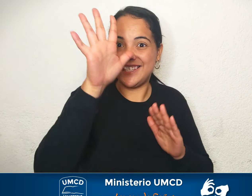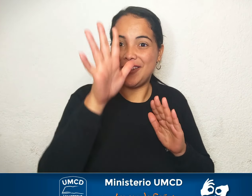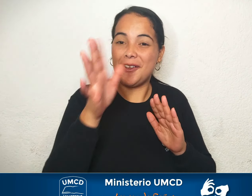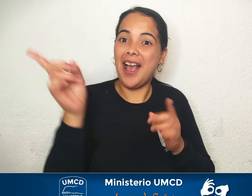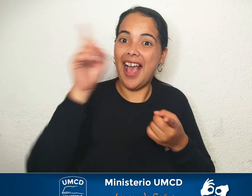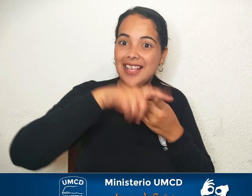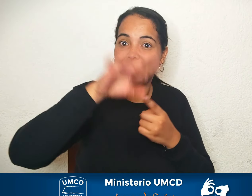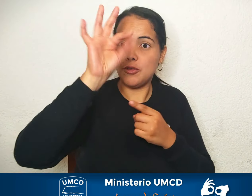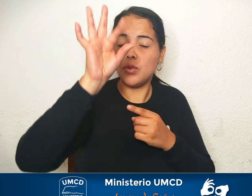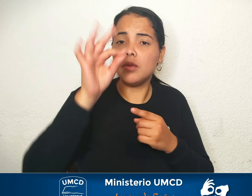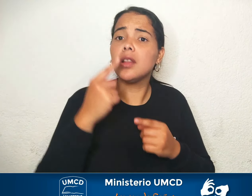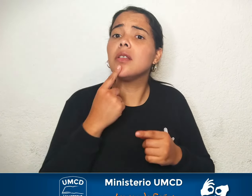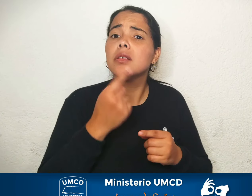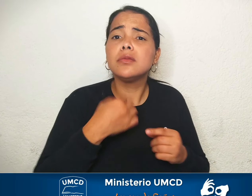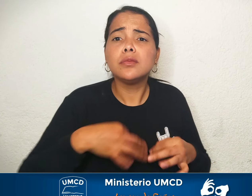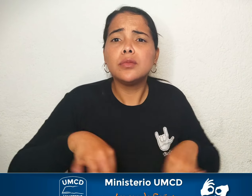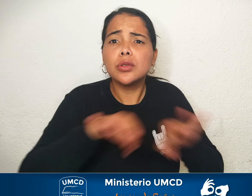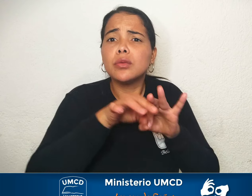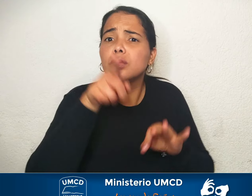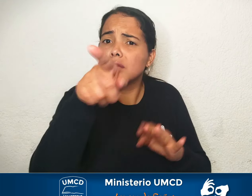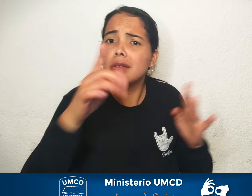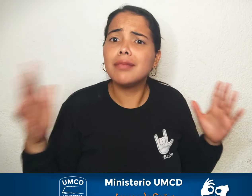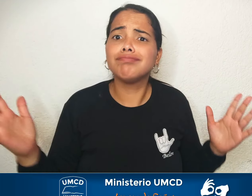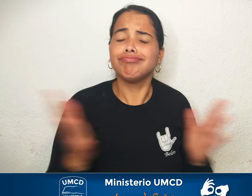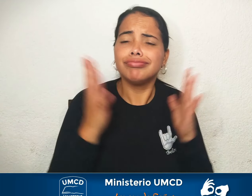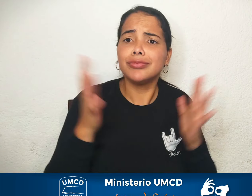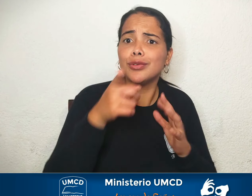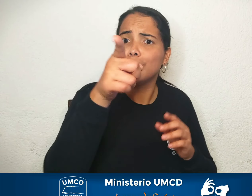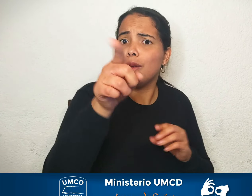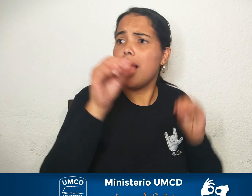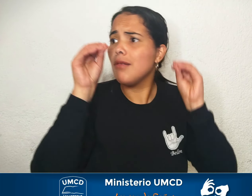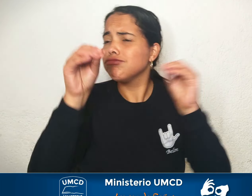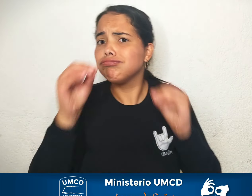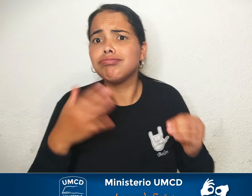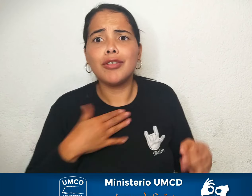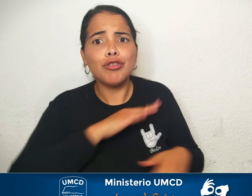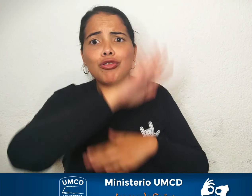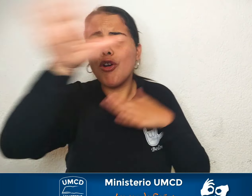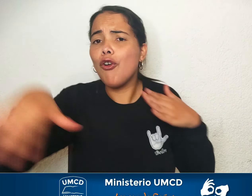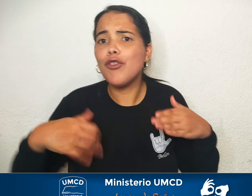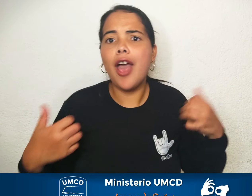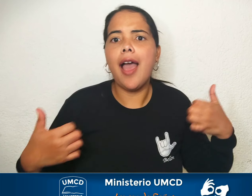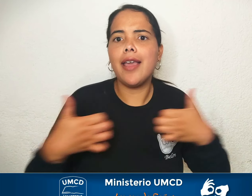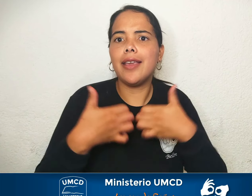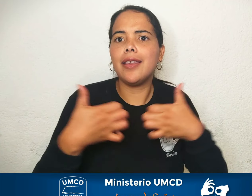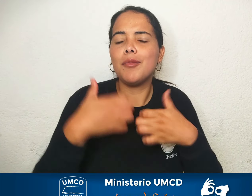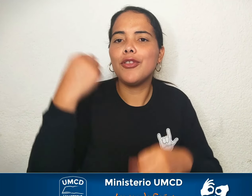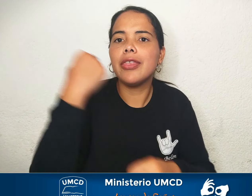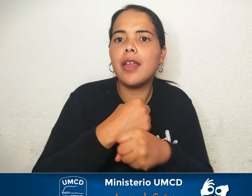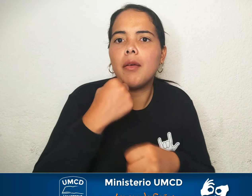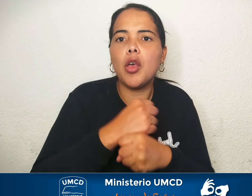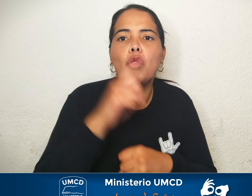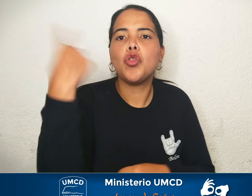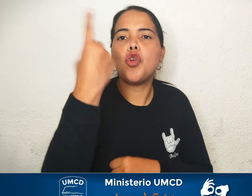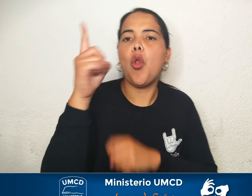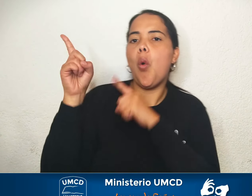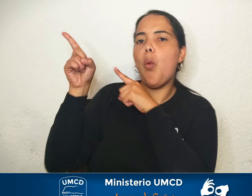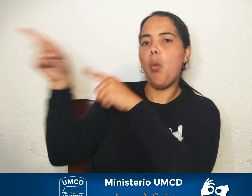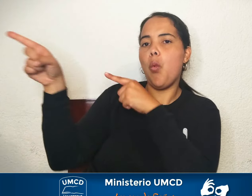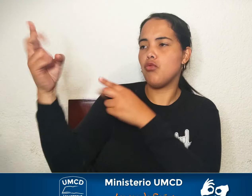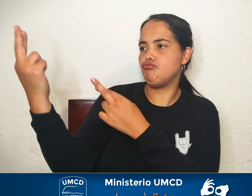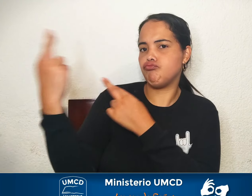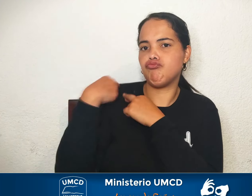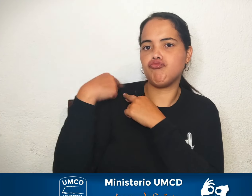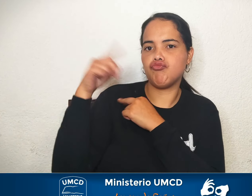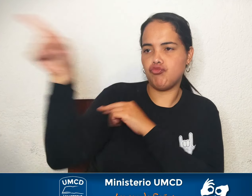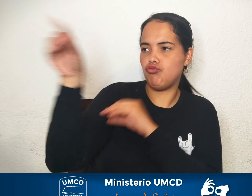hasta el versículo 9, de que más bien ellos tienen que mirar a esas personas como colaboradores de Dios.